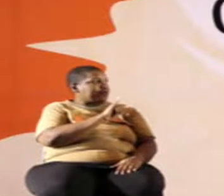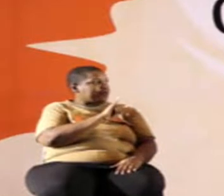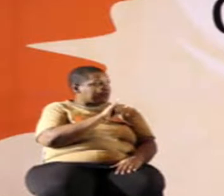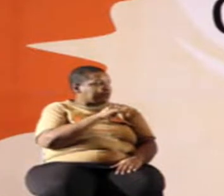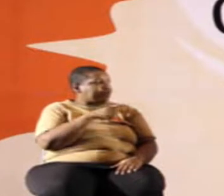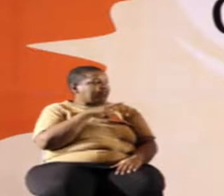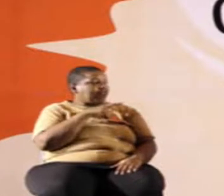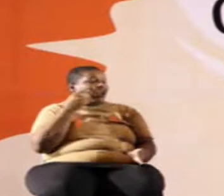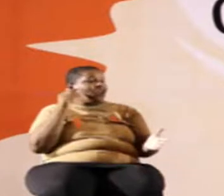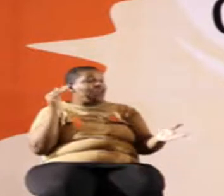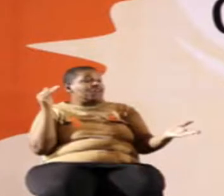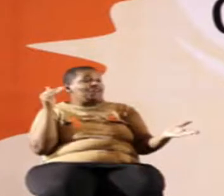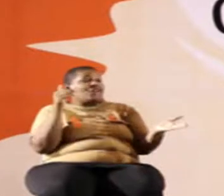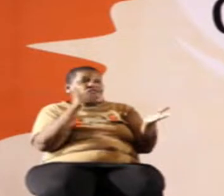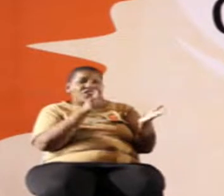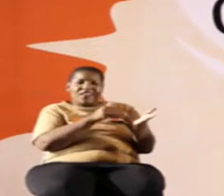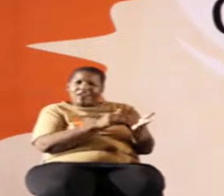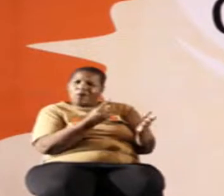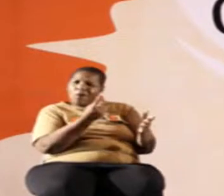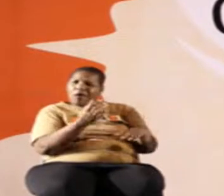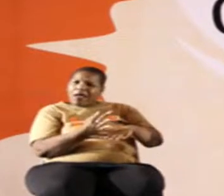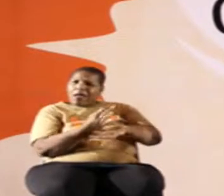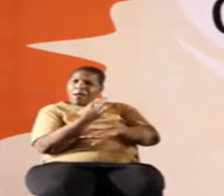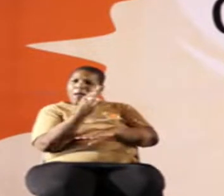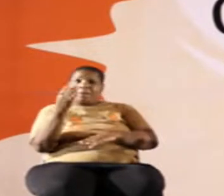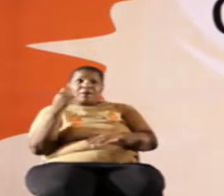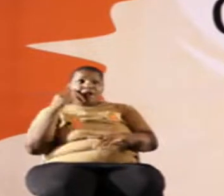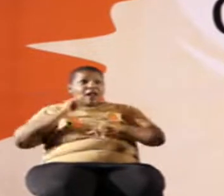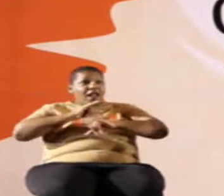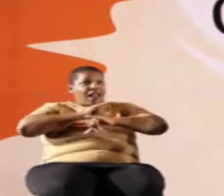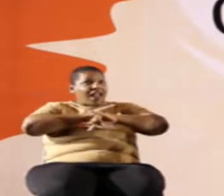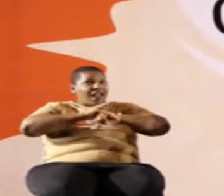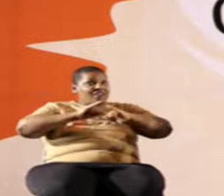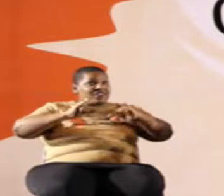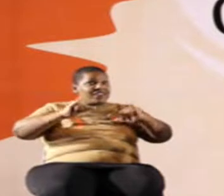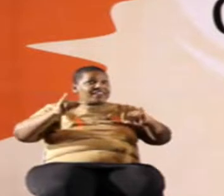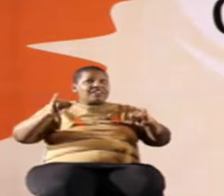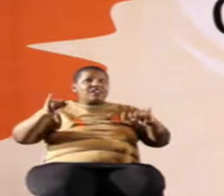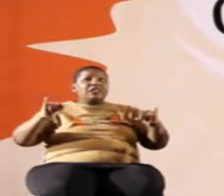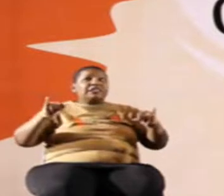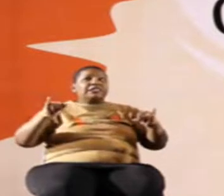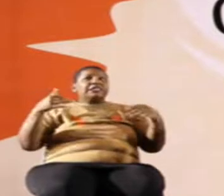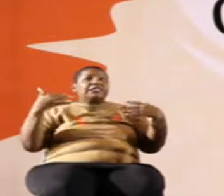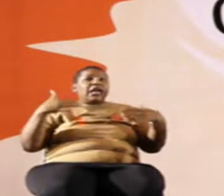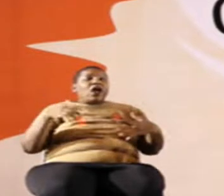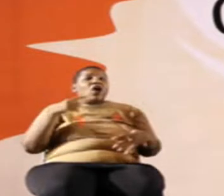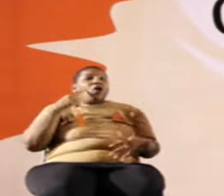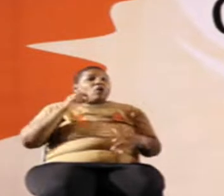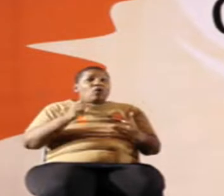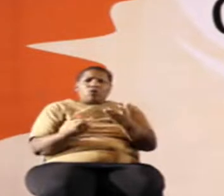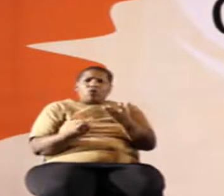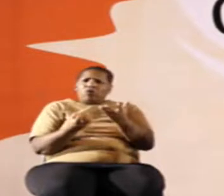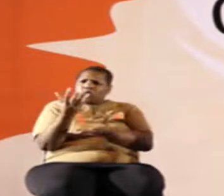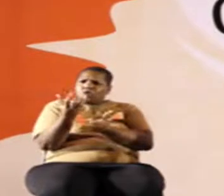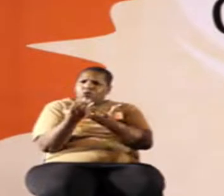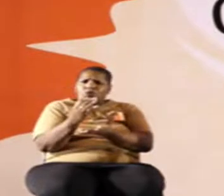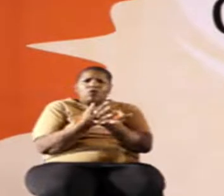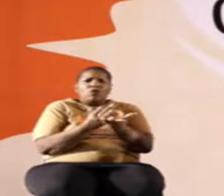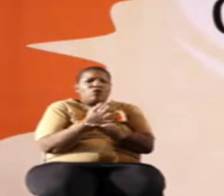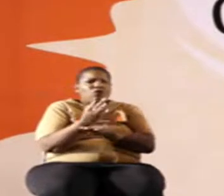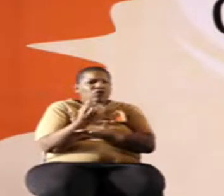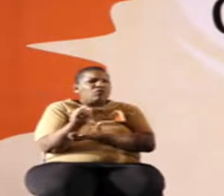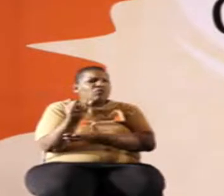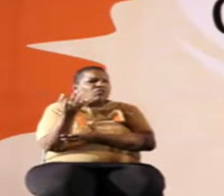esta reta final de uma primavera que se anuncia muito florida,